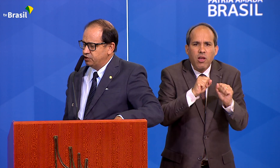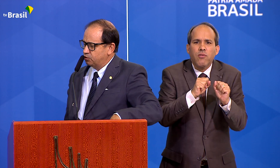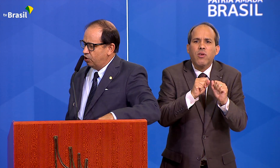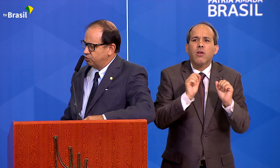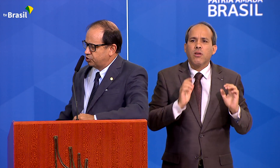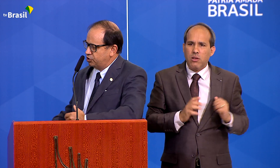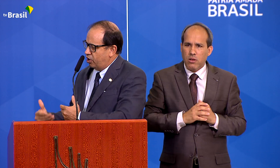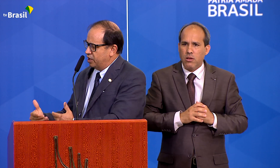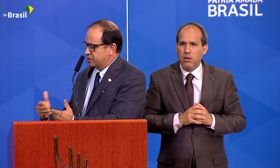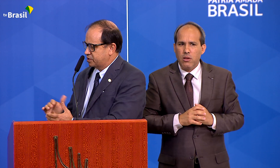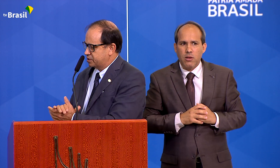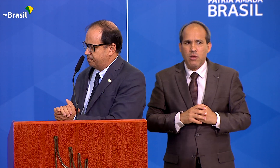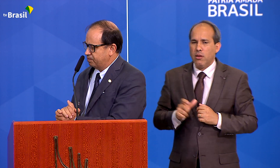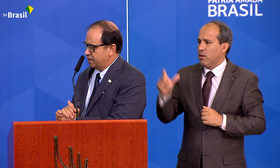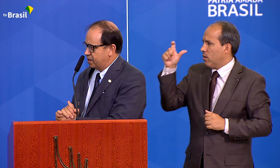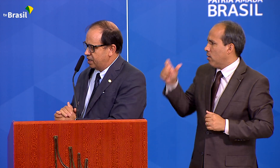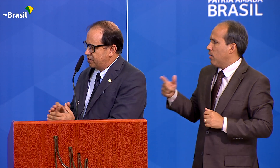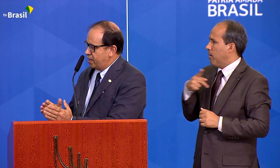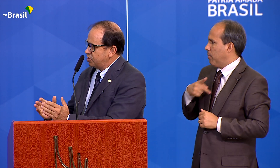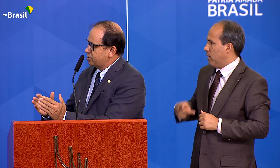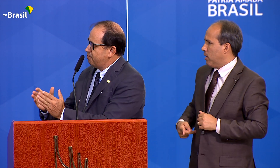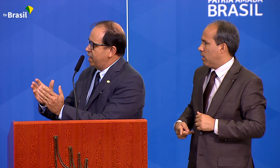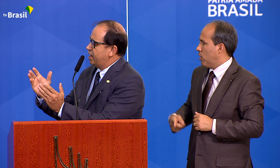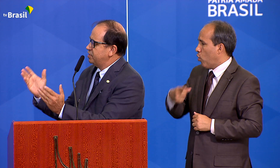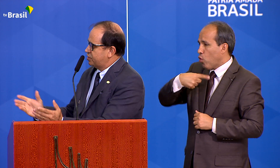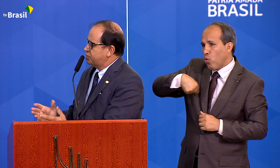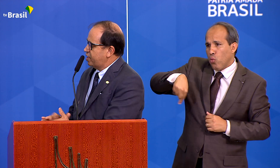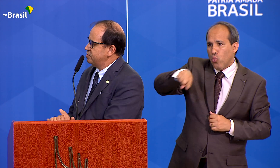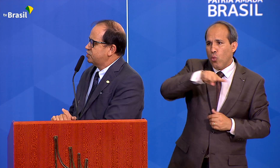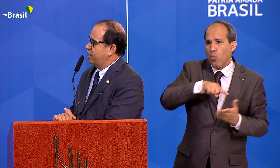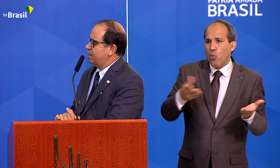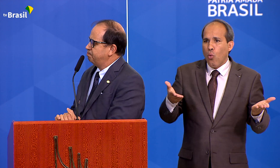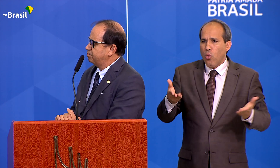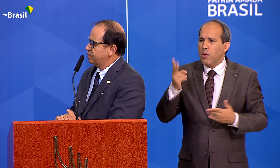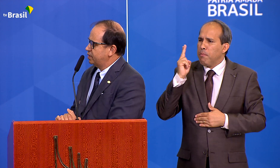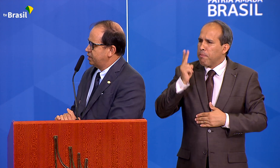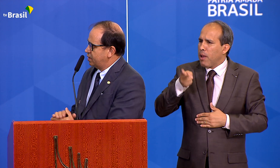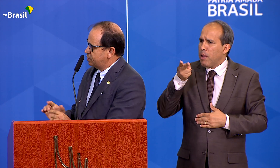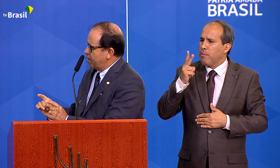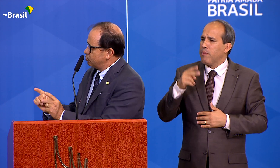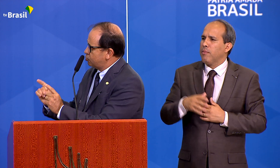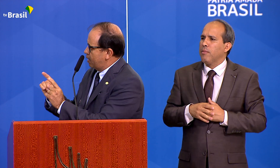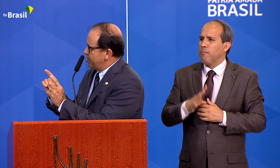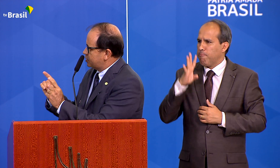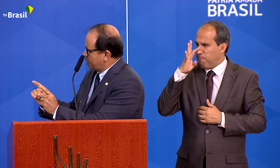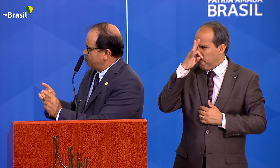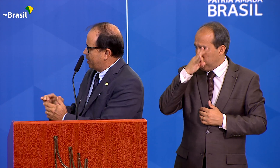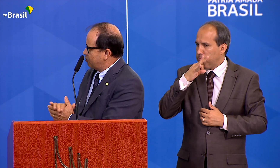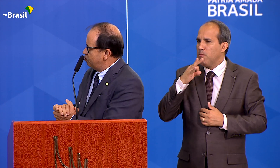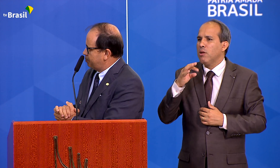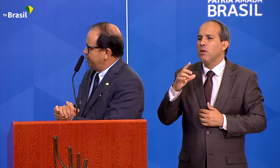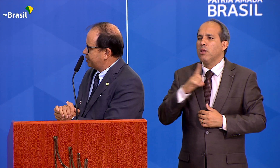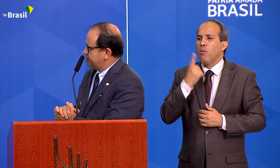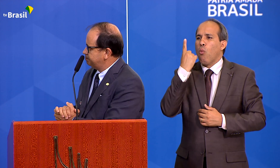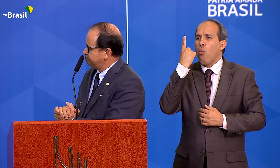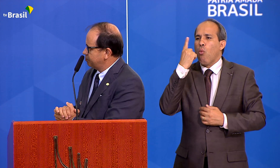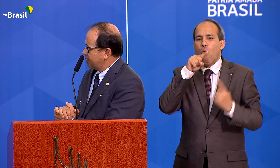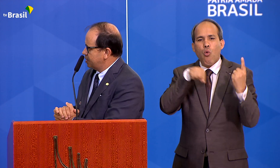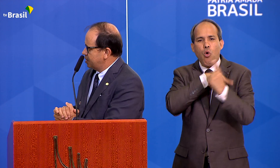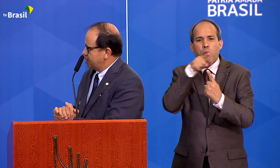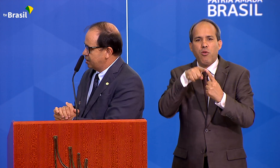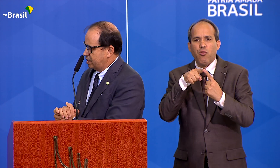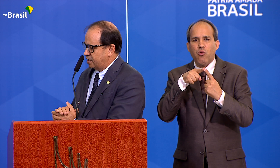o presidente todos nós nesta mera existência Temos uma missão para